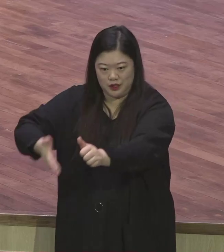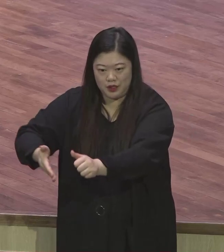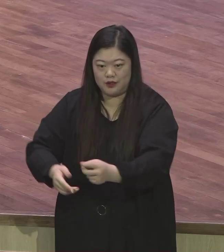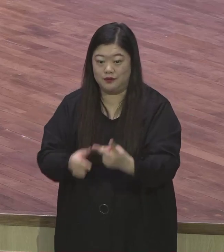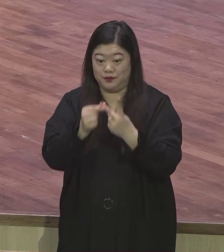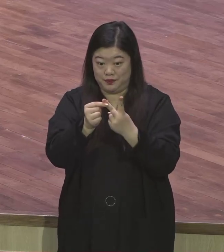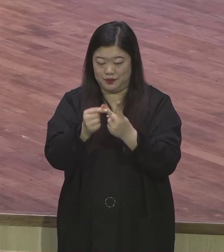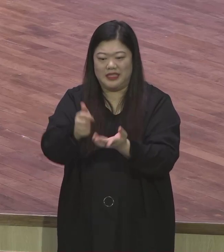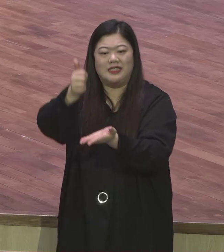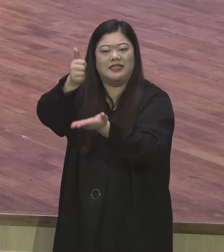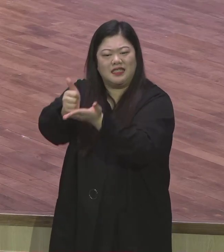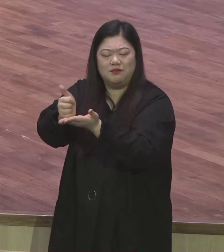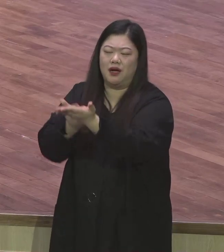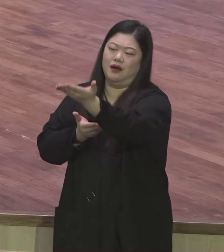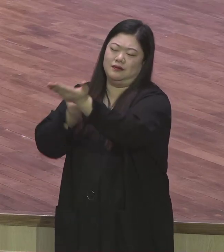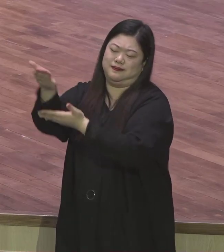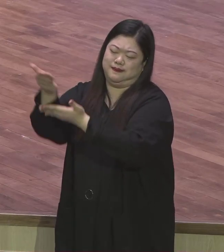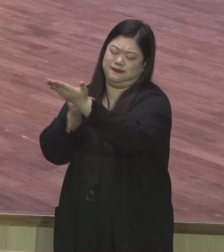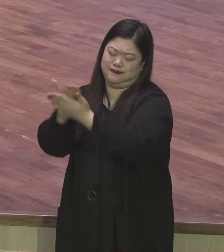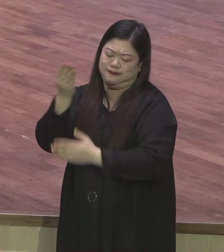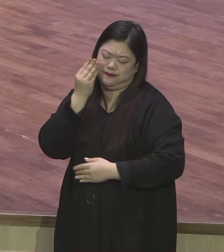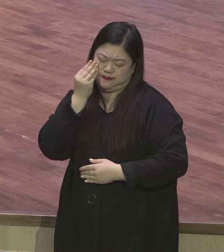임